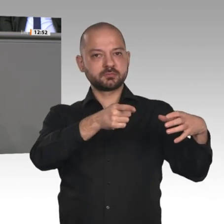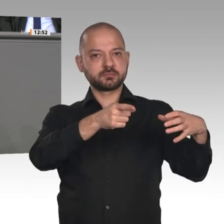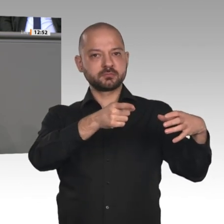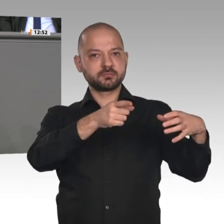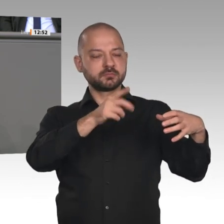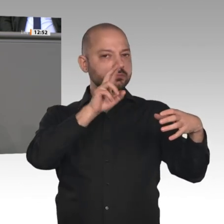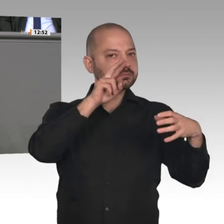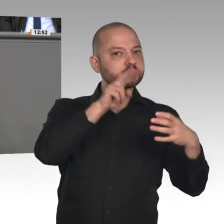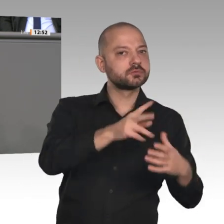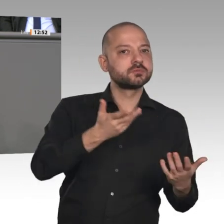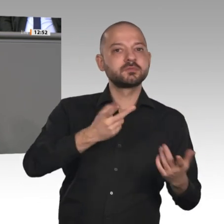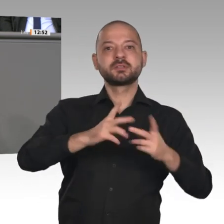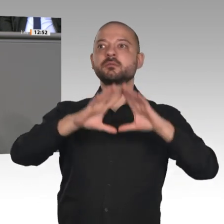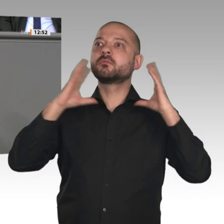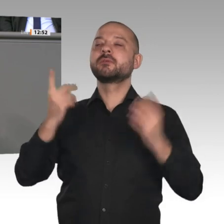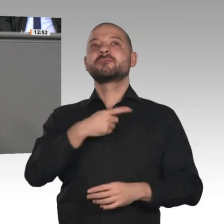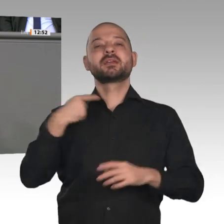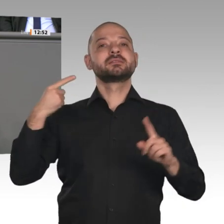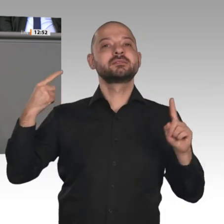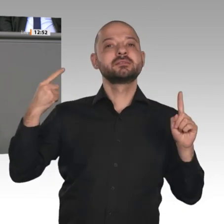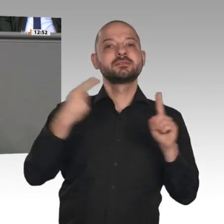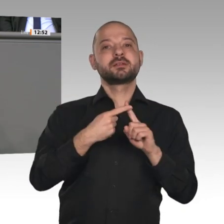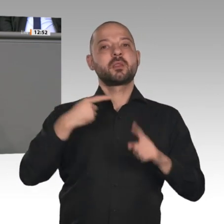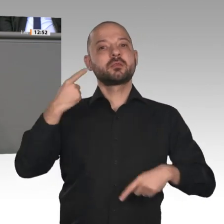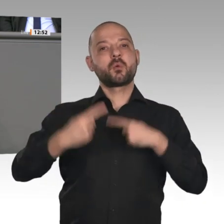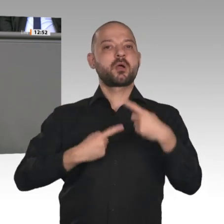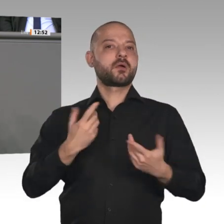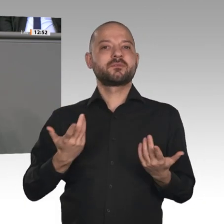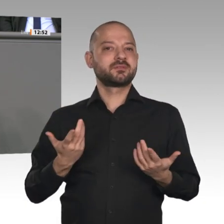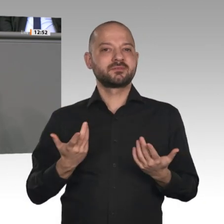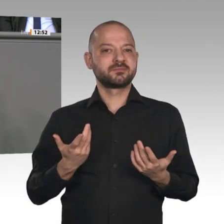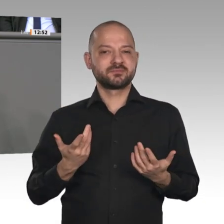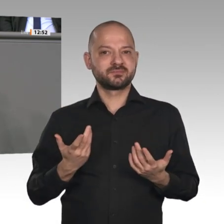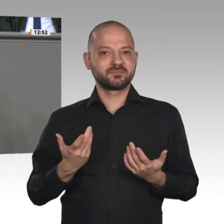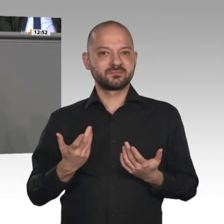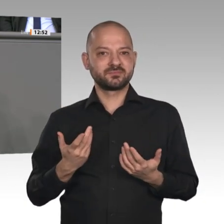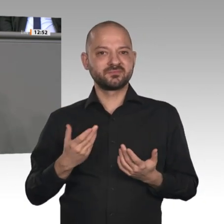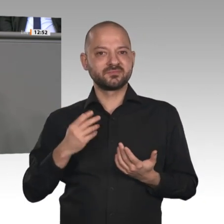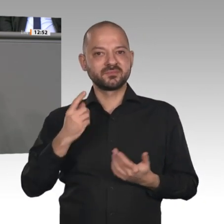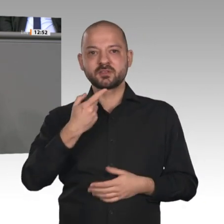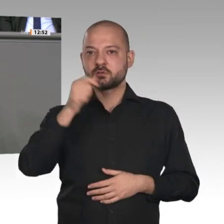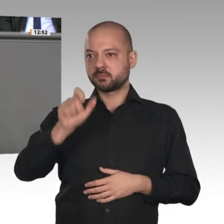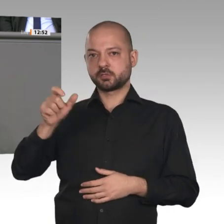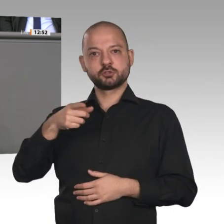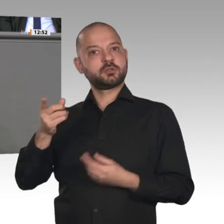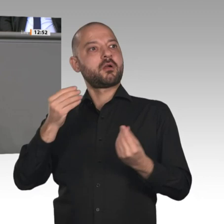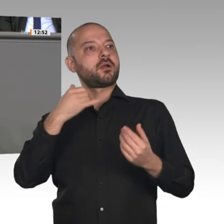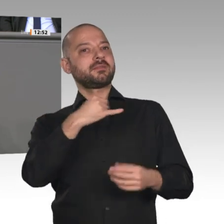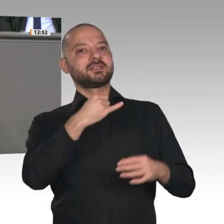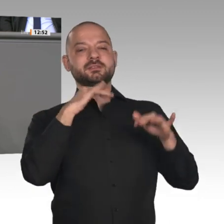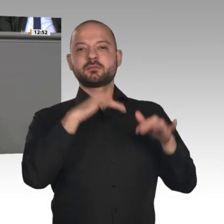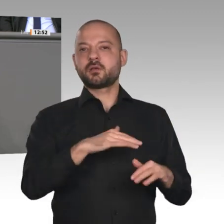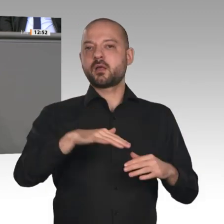sein kann, dauerhaft, dass Menschen, die sich mit dem Land identifizieren, die Staatsangehörige werden sollten, sehr hohe